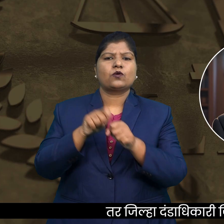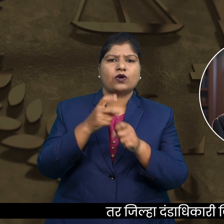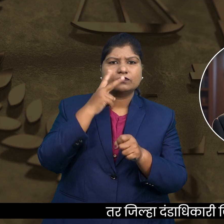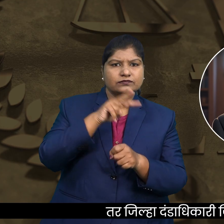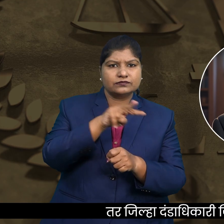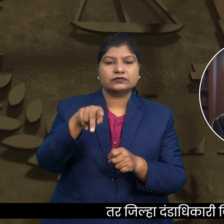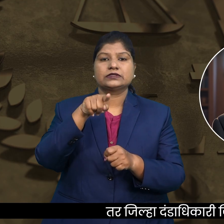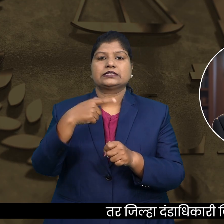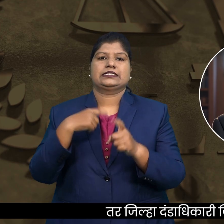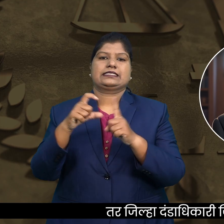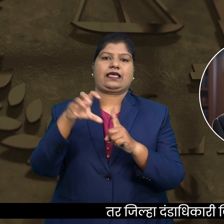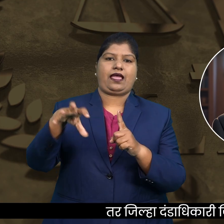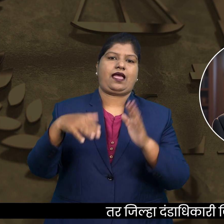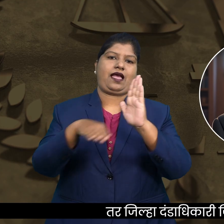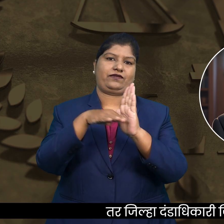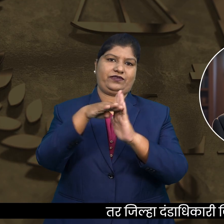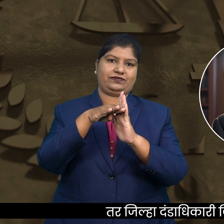करतात.